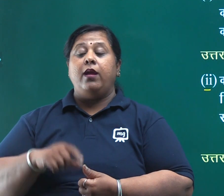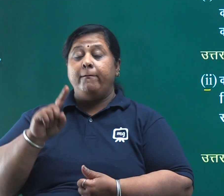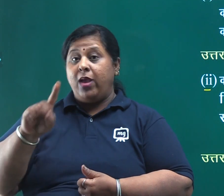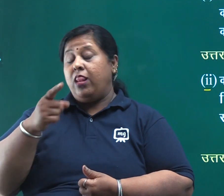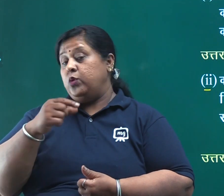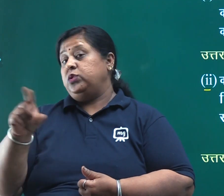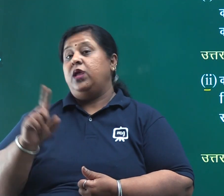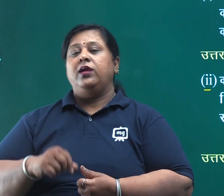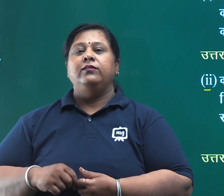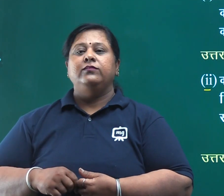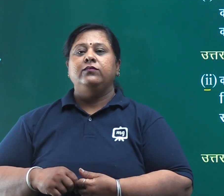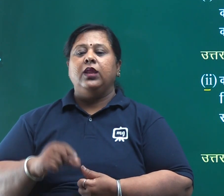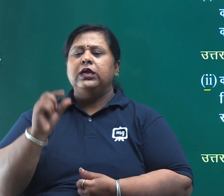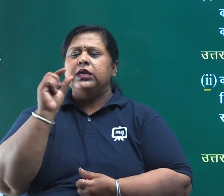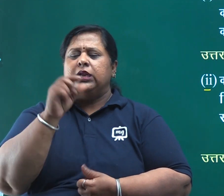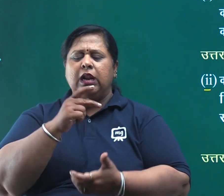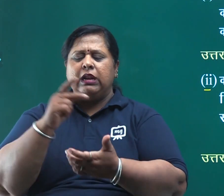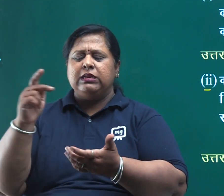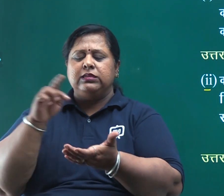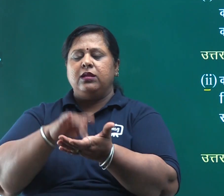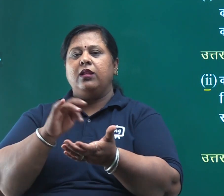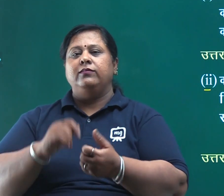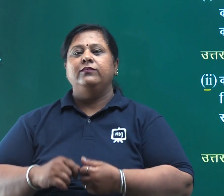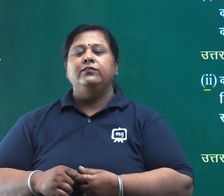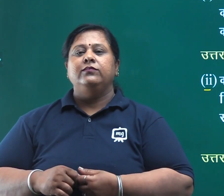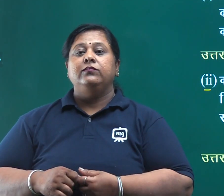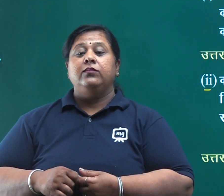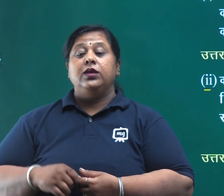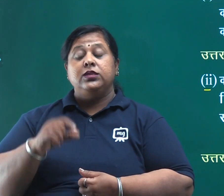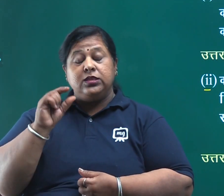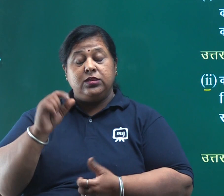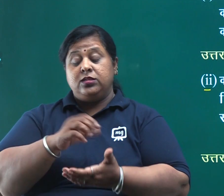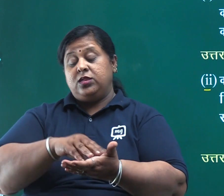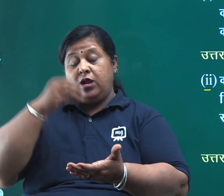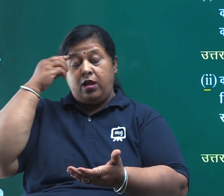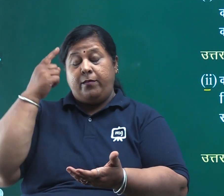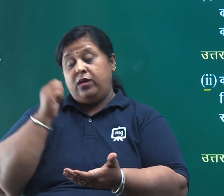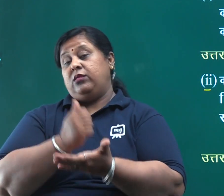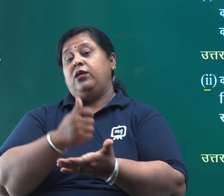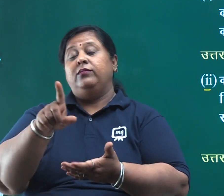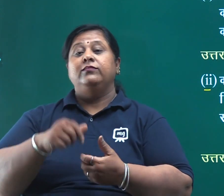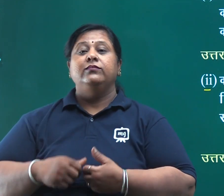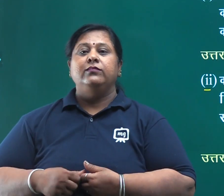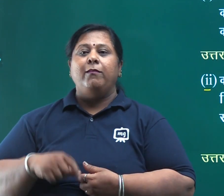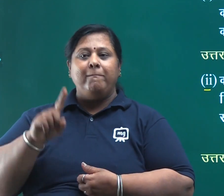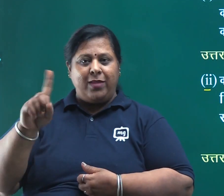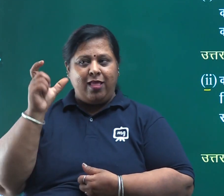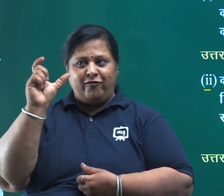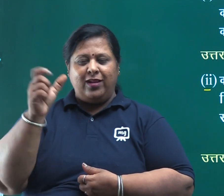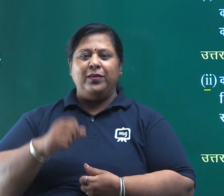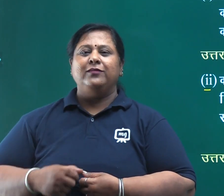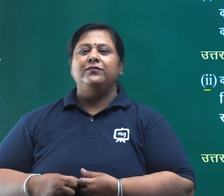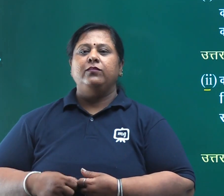पहले उसके रिक्त स्थान सीखने पड़ते हैं। पहला विकल्प